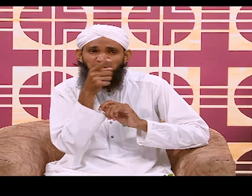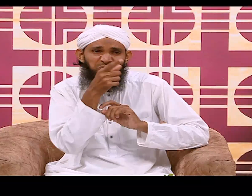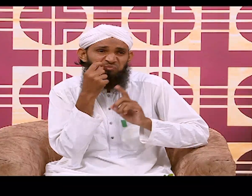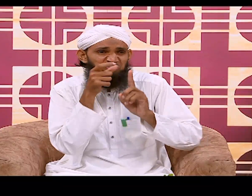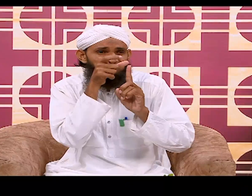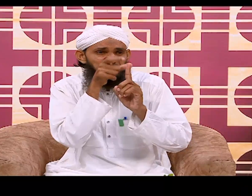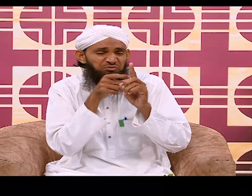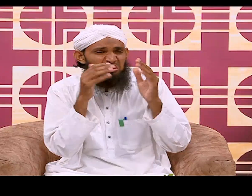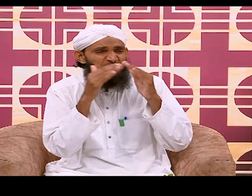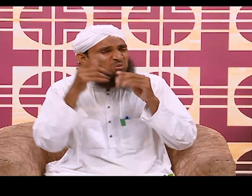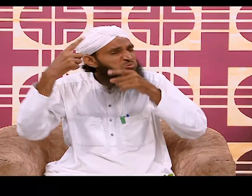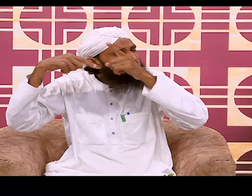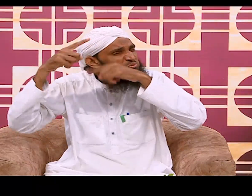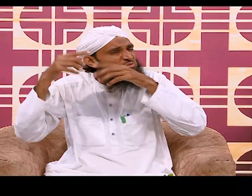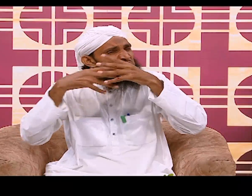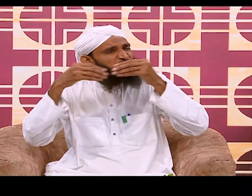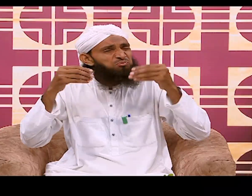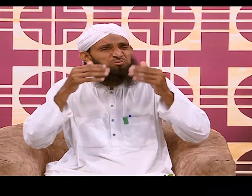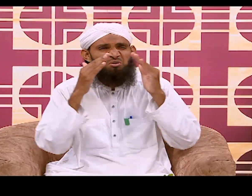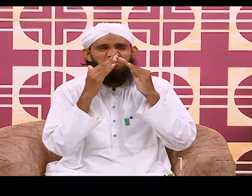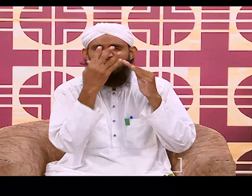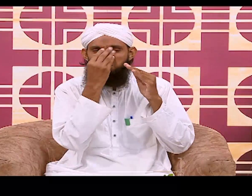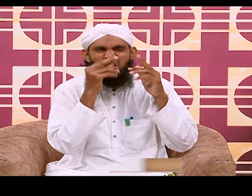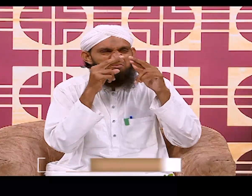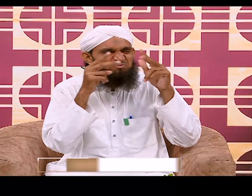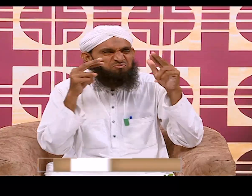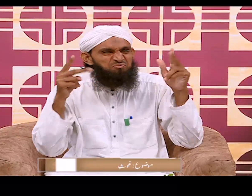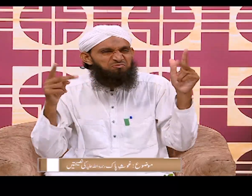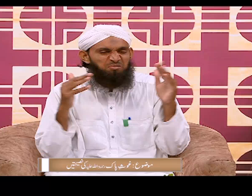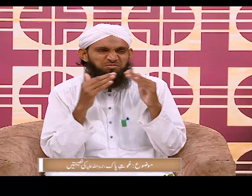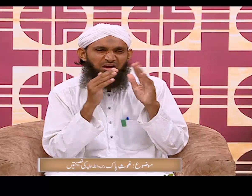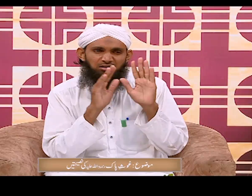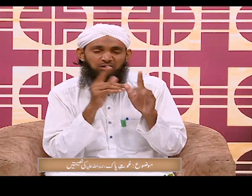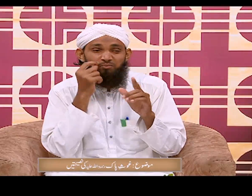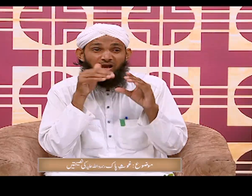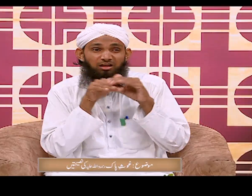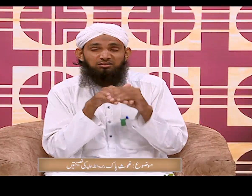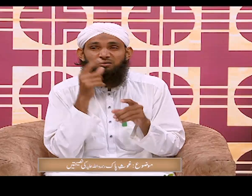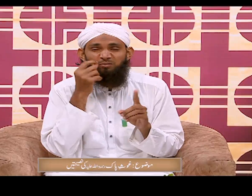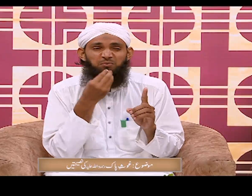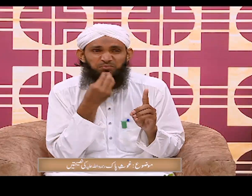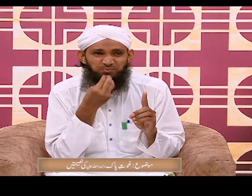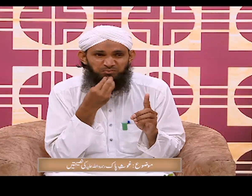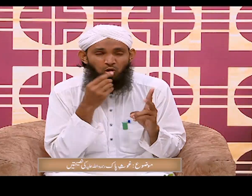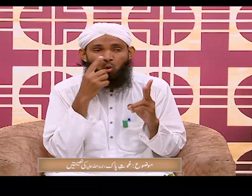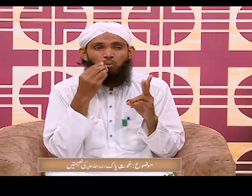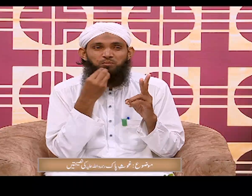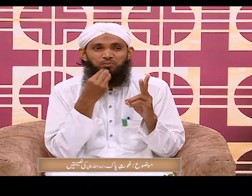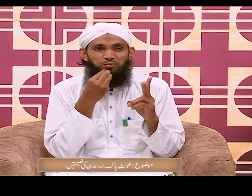دیکھا کہ ایک بہت پرانا سا ٹوٹا پھوٹا مکان ہے، اس میں ایک بوڑھا اور ایک بڑھیا اور ان کی ایک چھوٹی